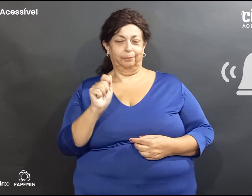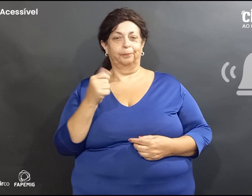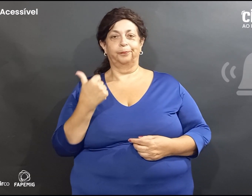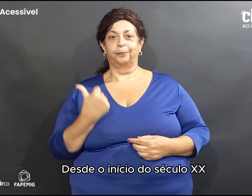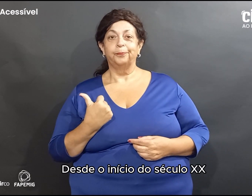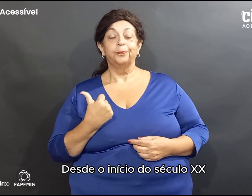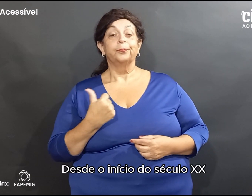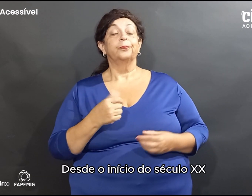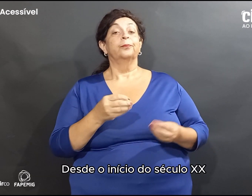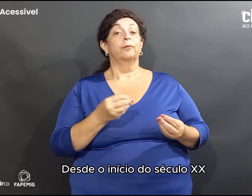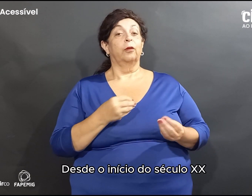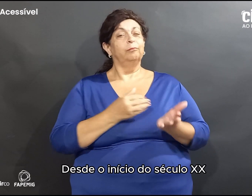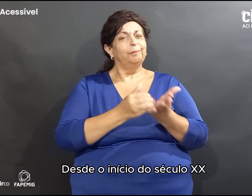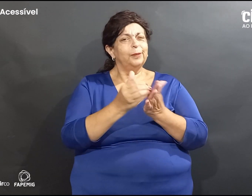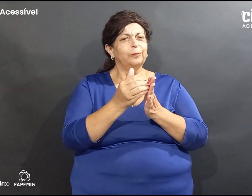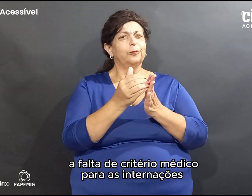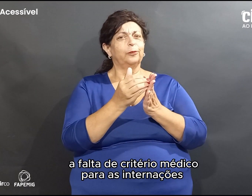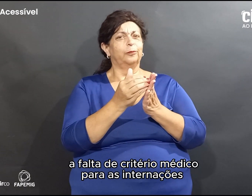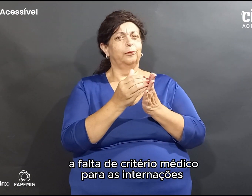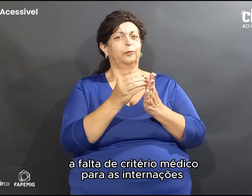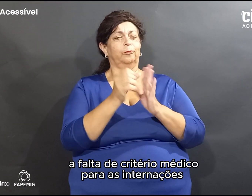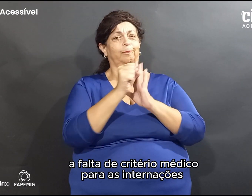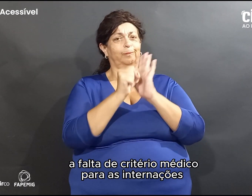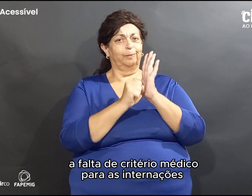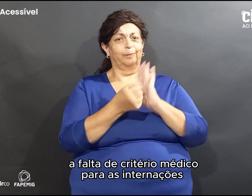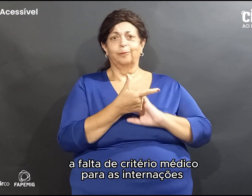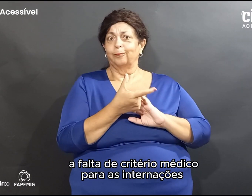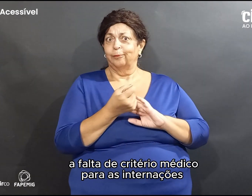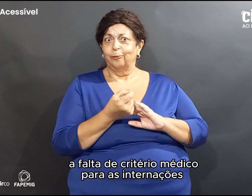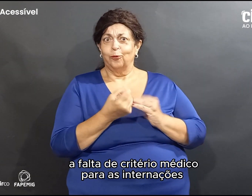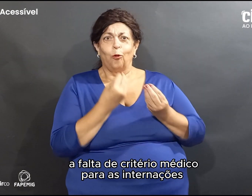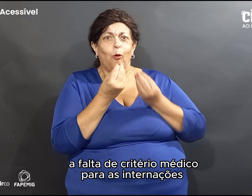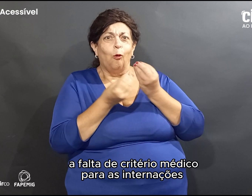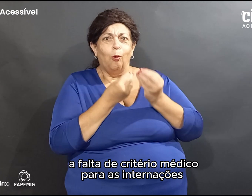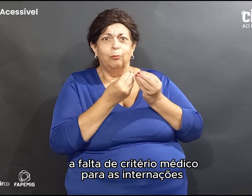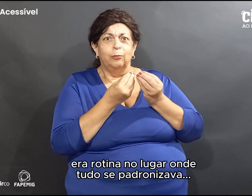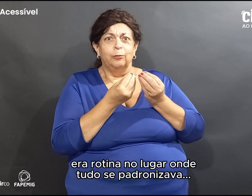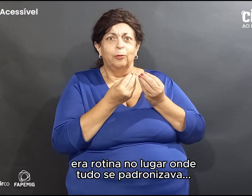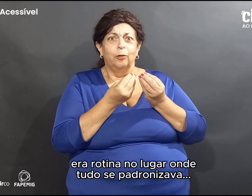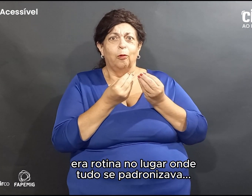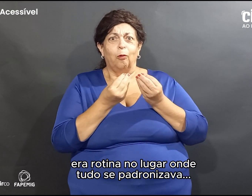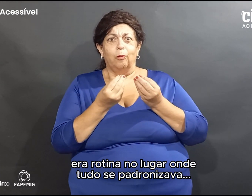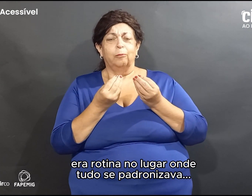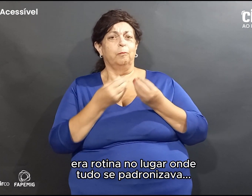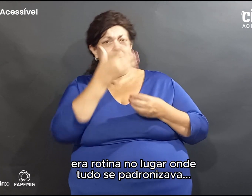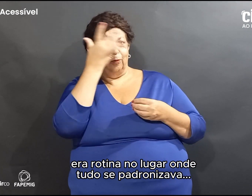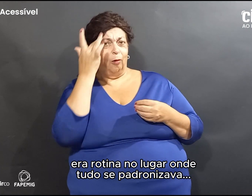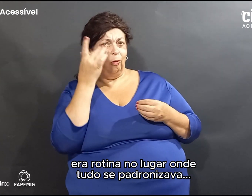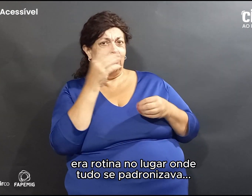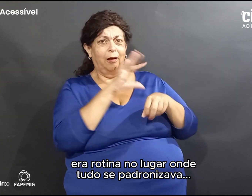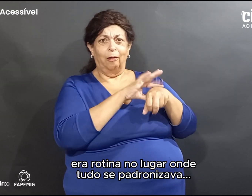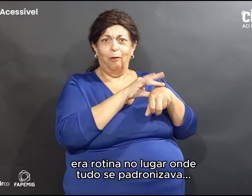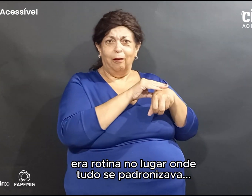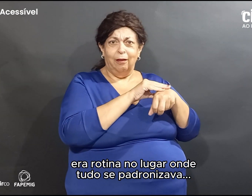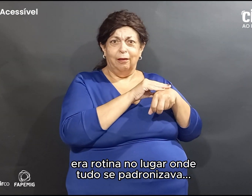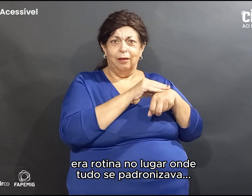Desde o início do século XX, a falta de critério médico para as internações era rotina no lugar onde tudo se